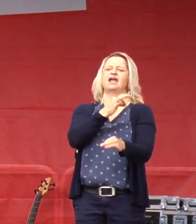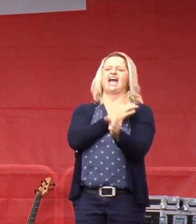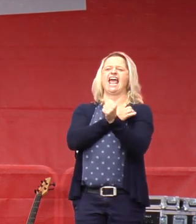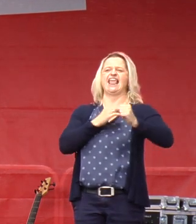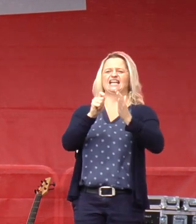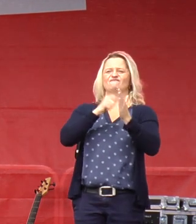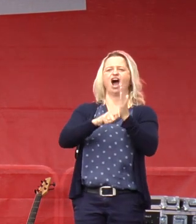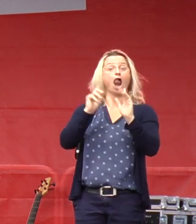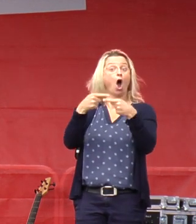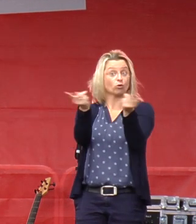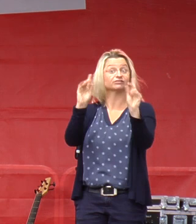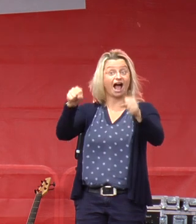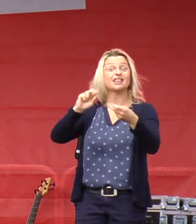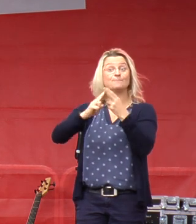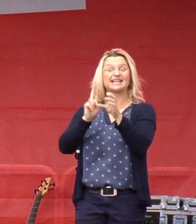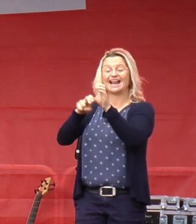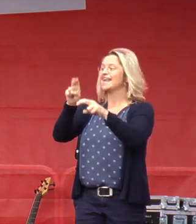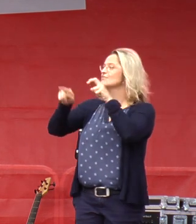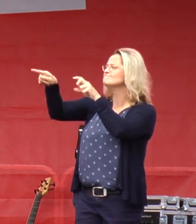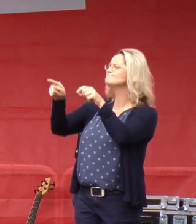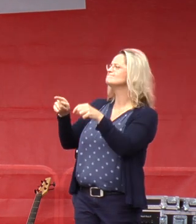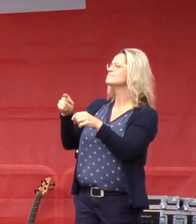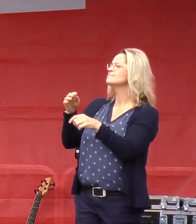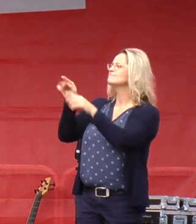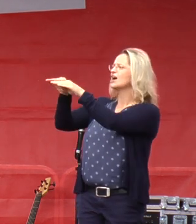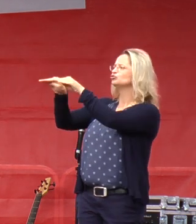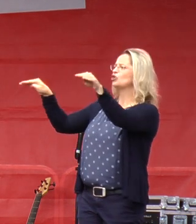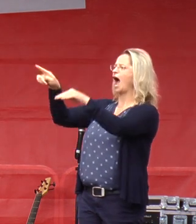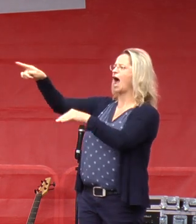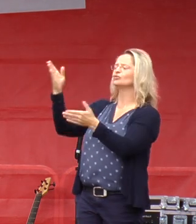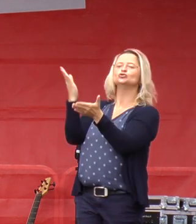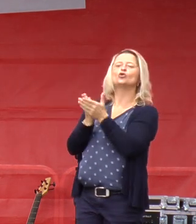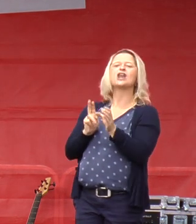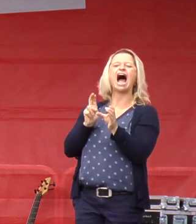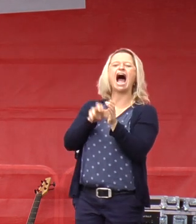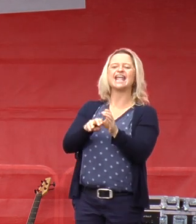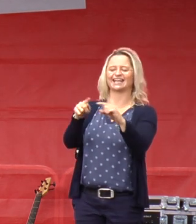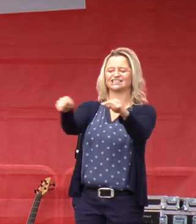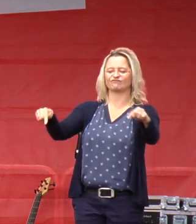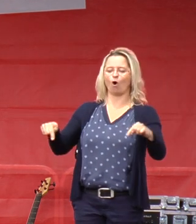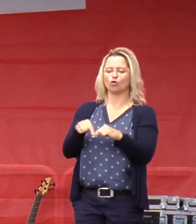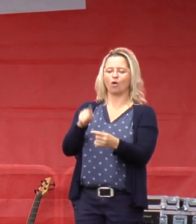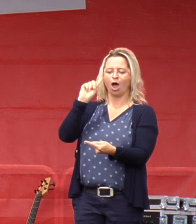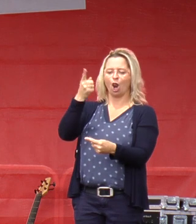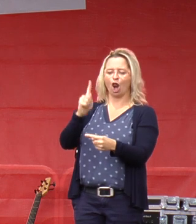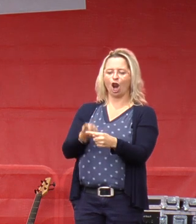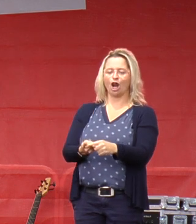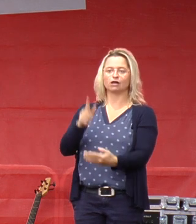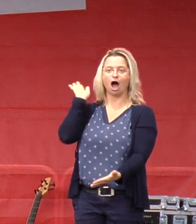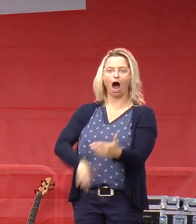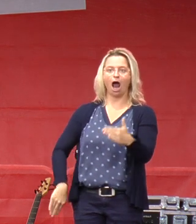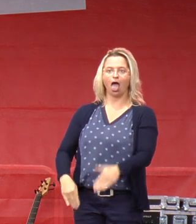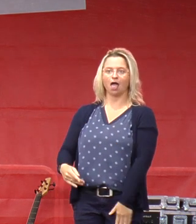habe gehört, dass am Stand der Linken zwischenzeitlich die Eintrittsformulare ausgegangen sind. Wir beheben das